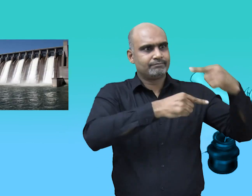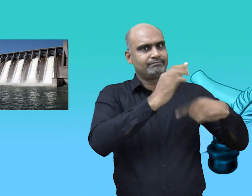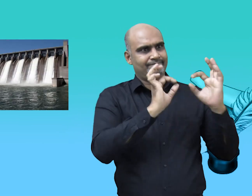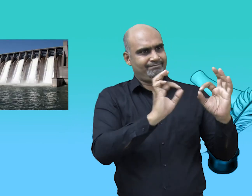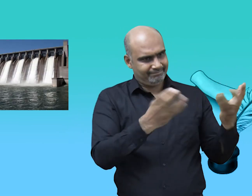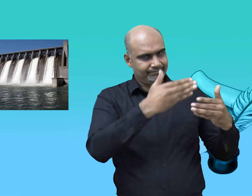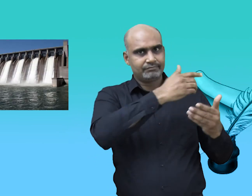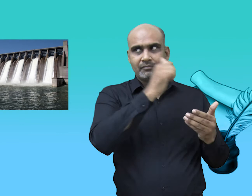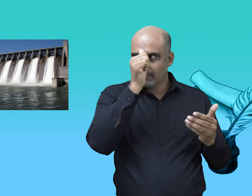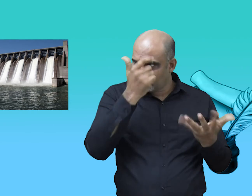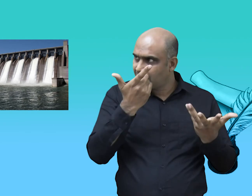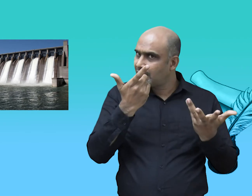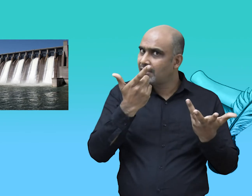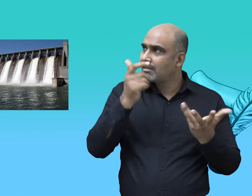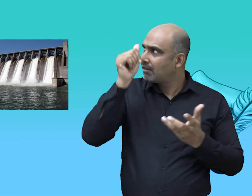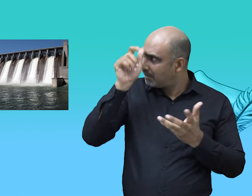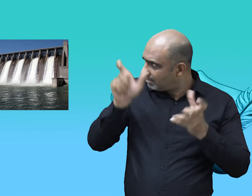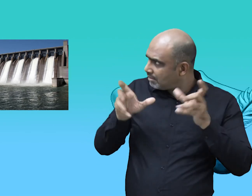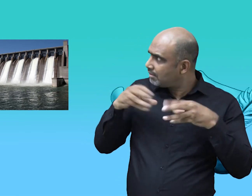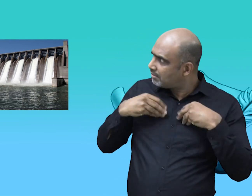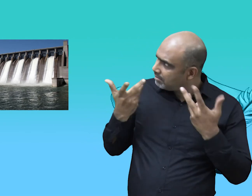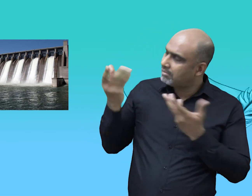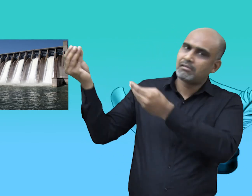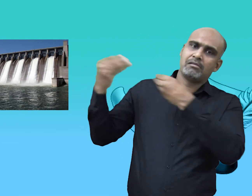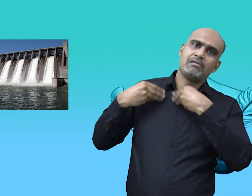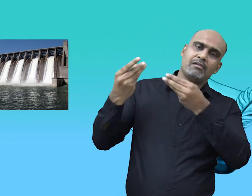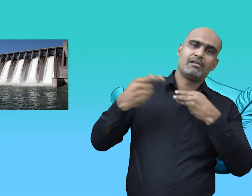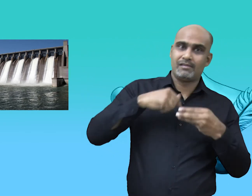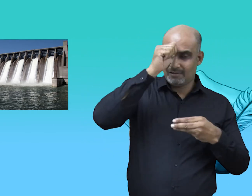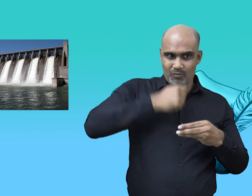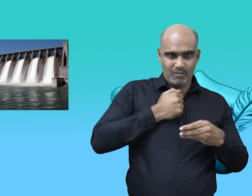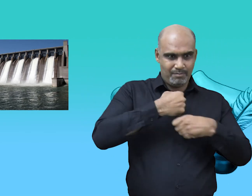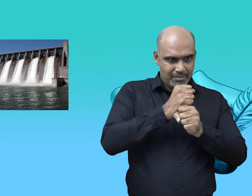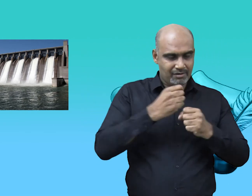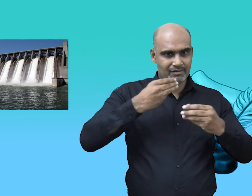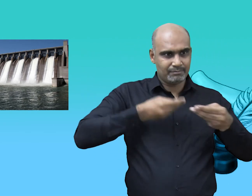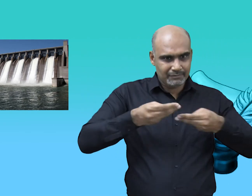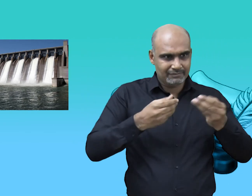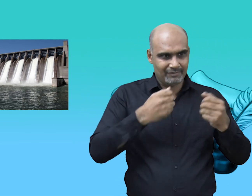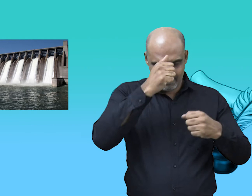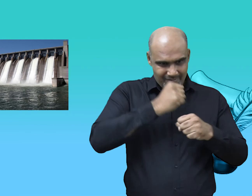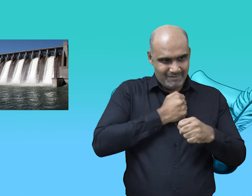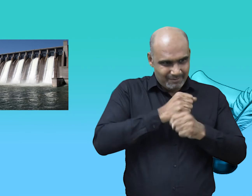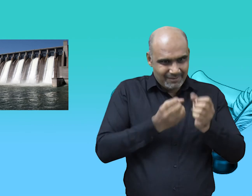लोग उन देशों की नई तकनीकों को हमारे देश में लागू करते हैं और उनकी आधुनिक तकनीकों